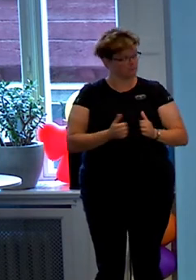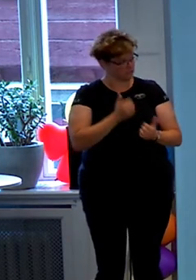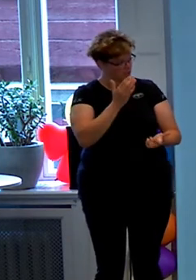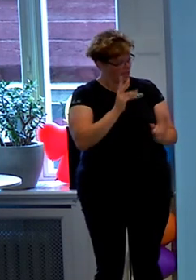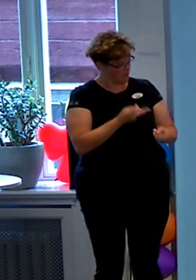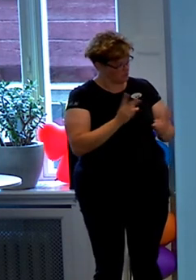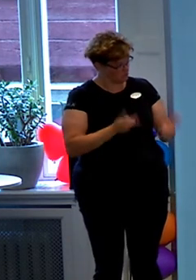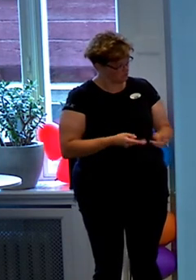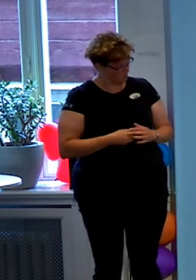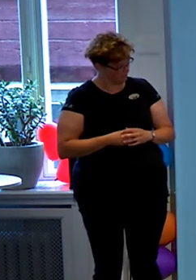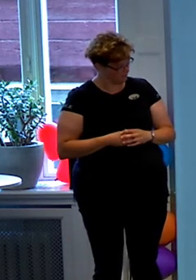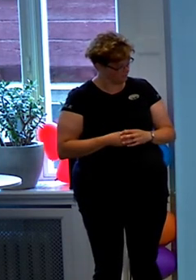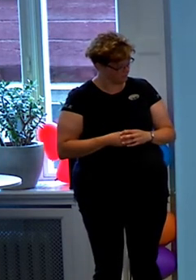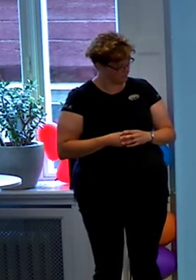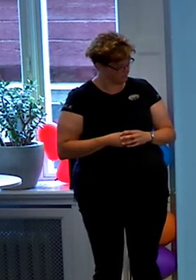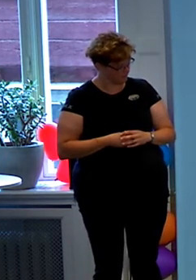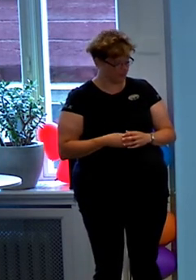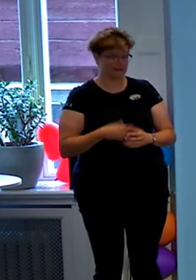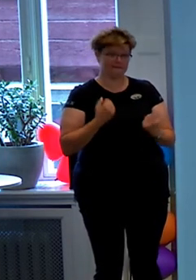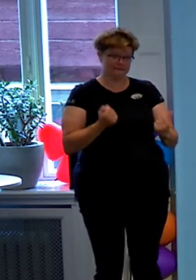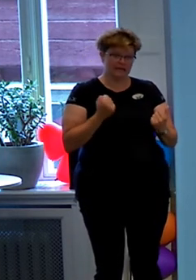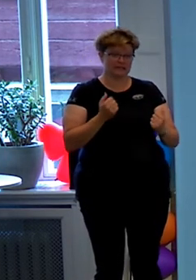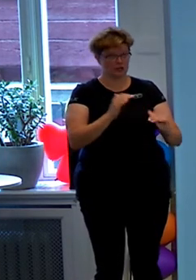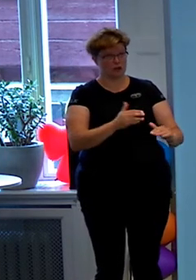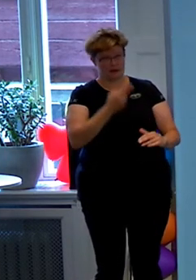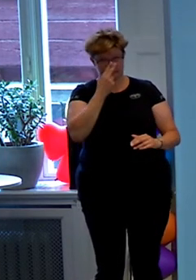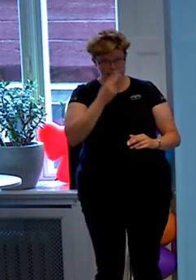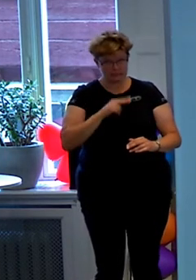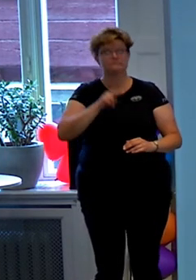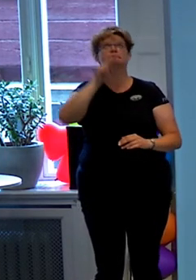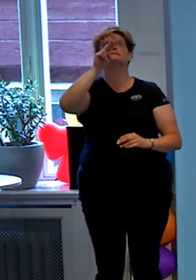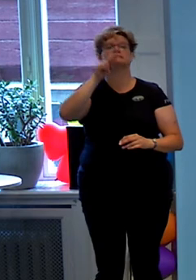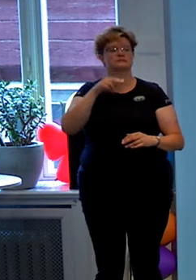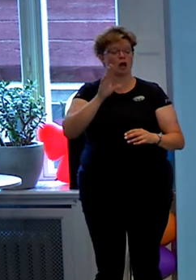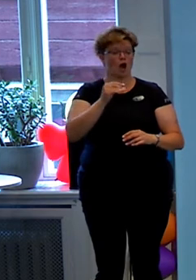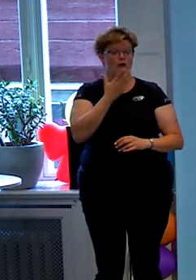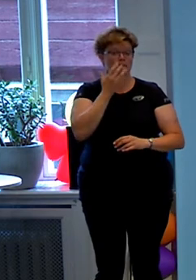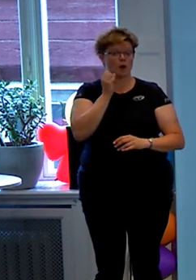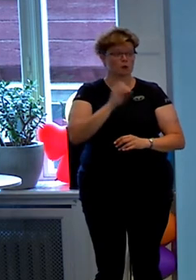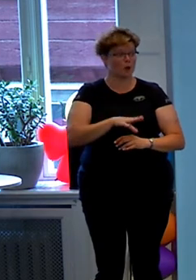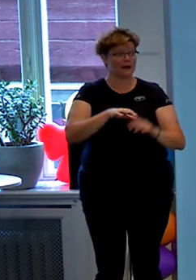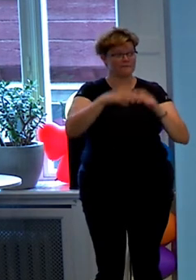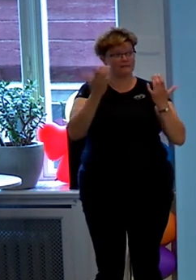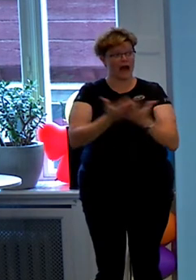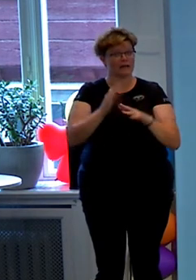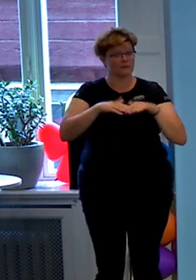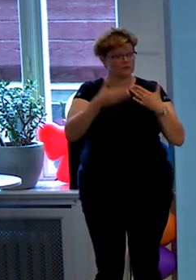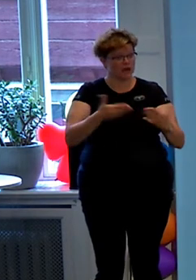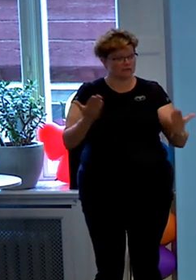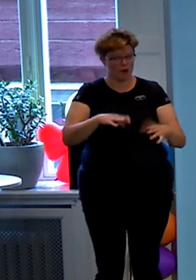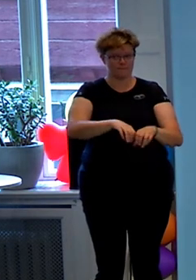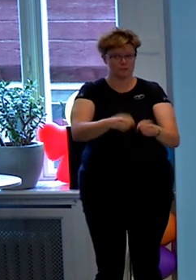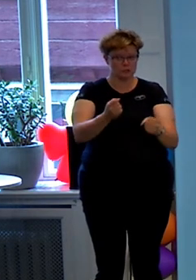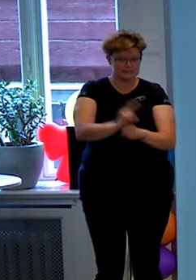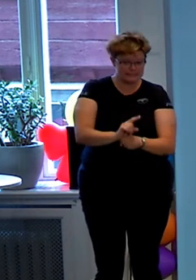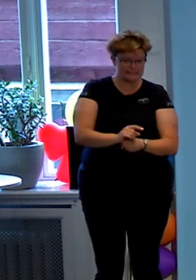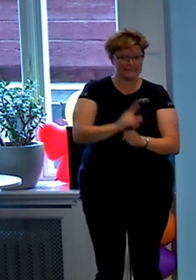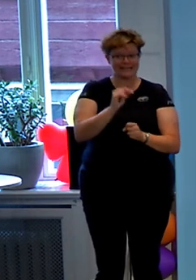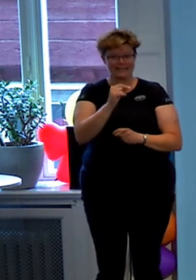av så att, jag menar, vi det är viktigt att höja blicken ännu, jag menar, talar vi vad världen är på väg, vi är i brytningstider, vi